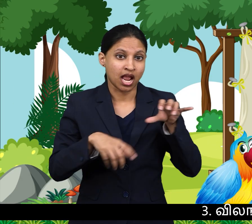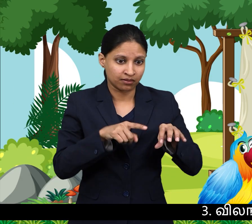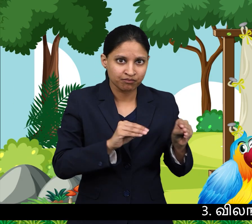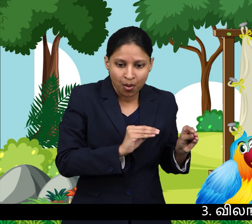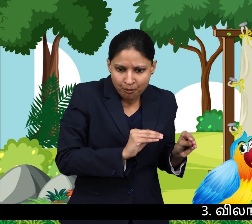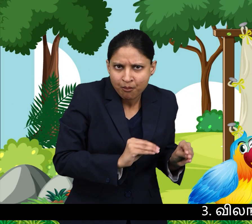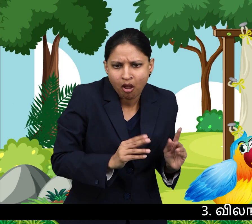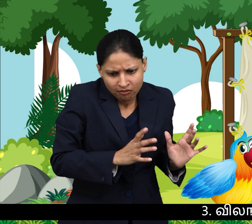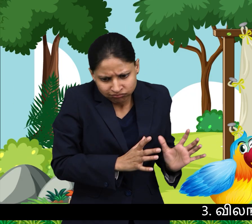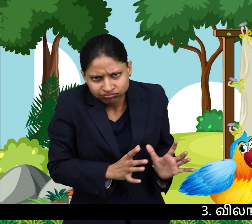விலங்கு இயக்கம்,